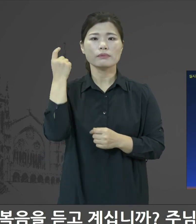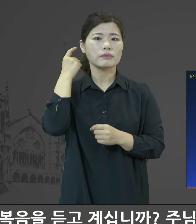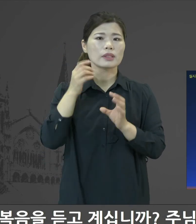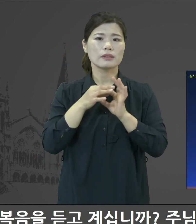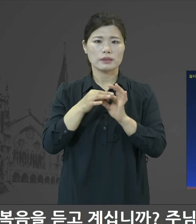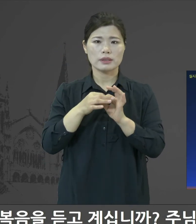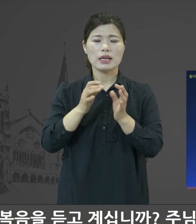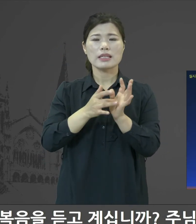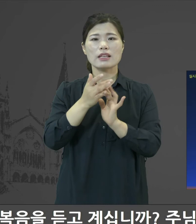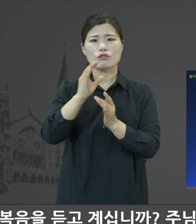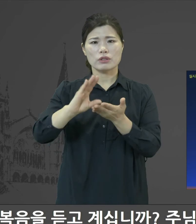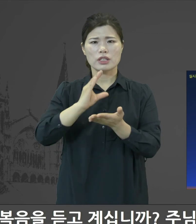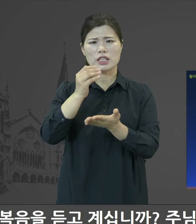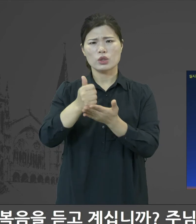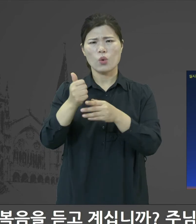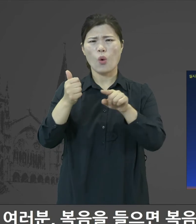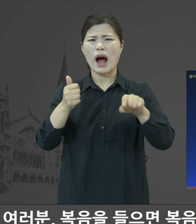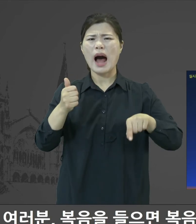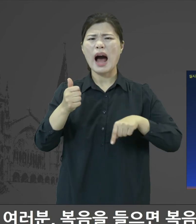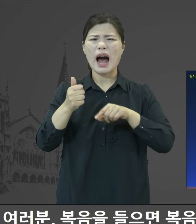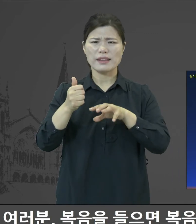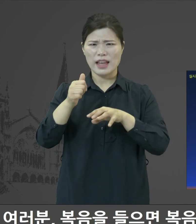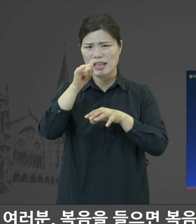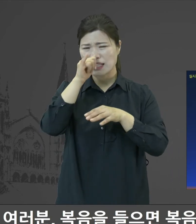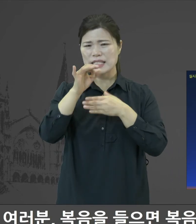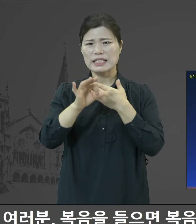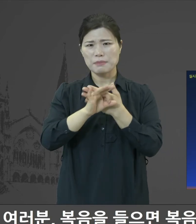그리스도 안에 거하면 새로운 피조물이라,